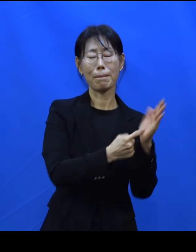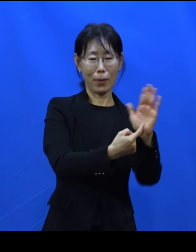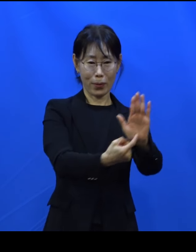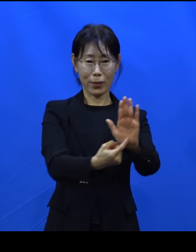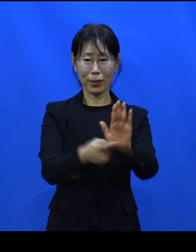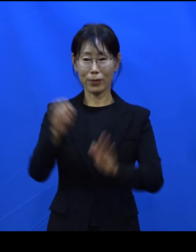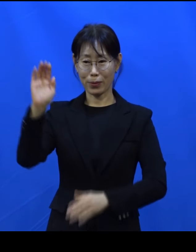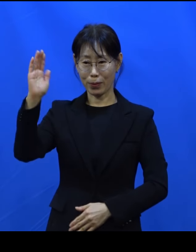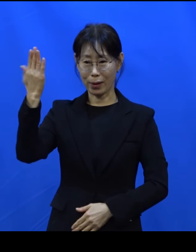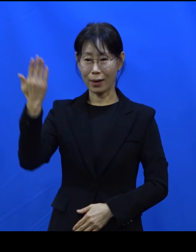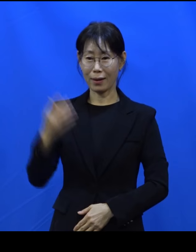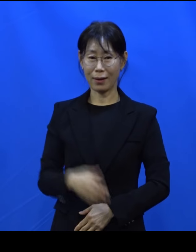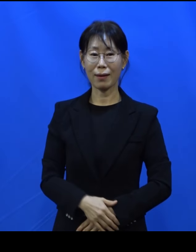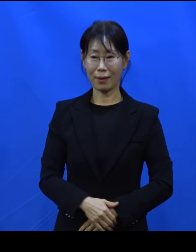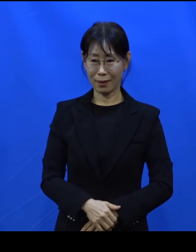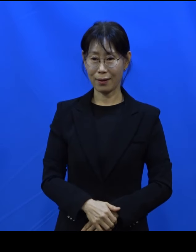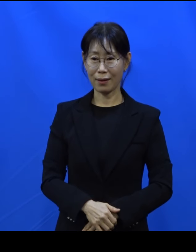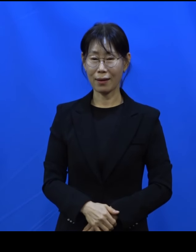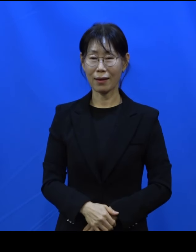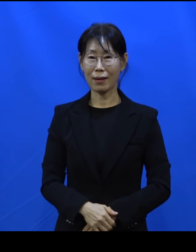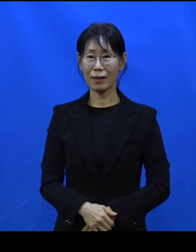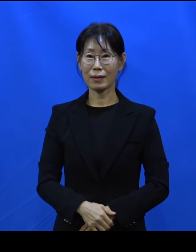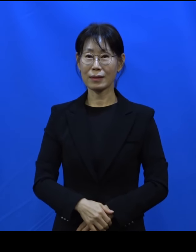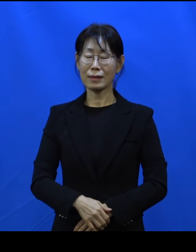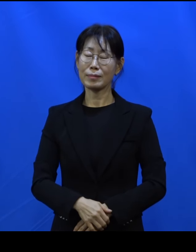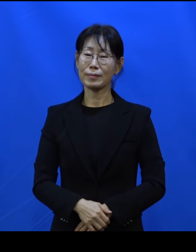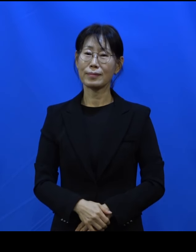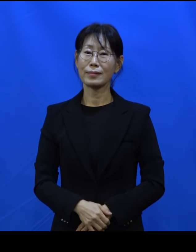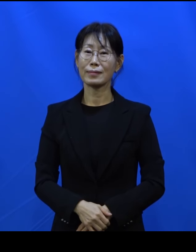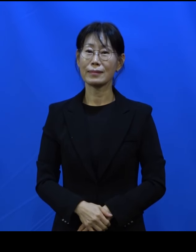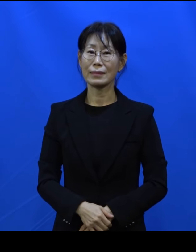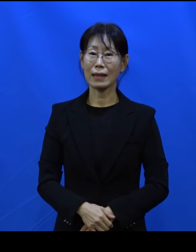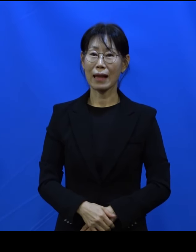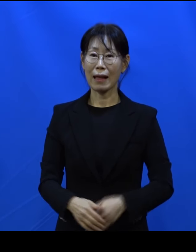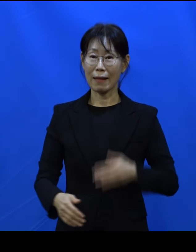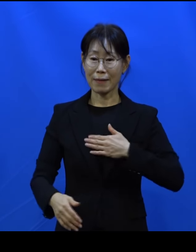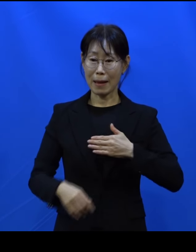이 외적 아름다움만을 말하지 않아요. 내적 아름다움, 그